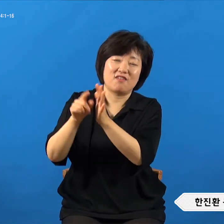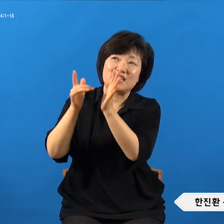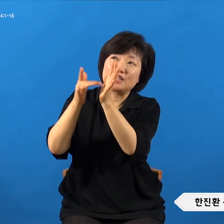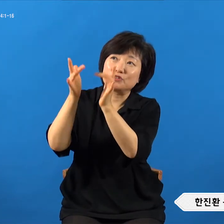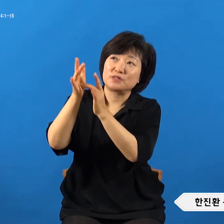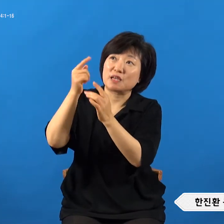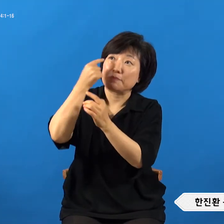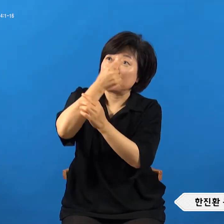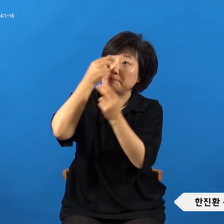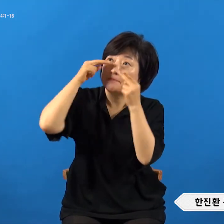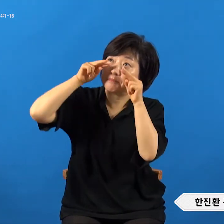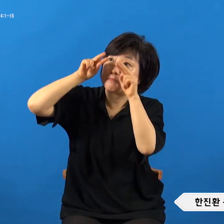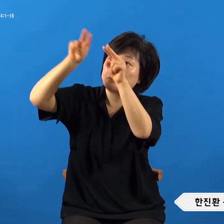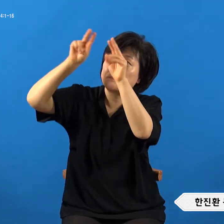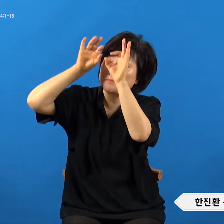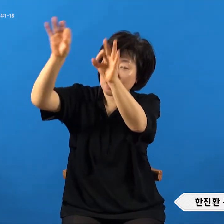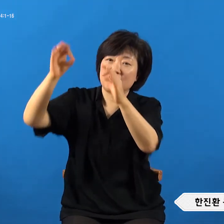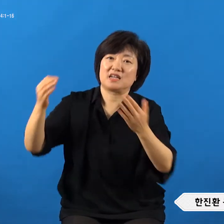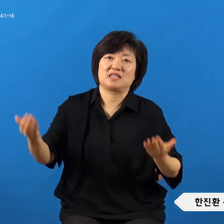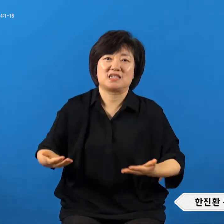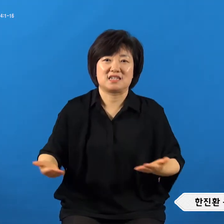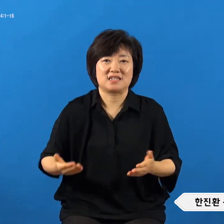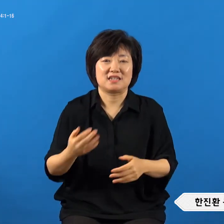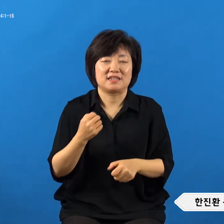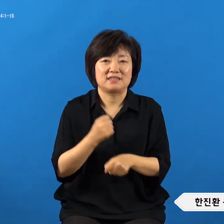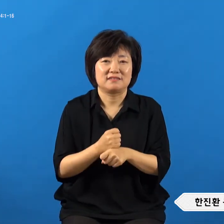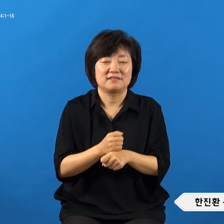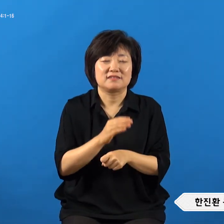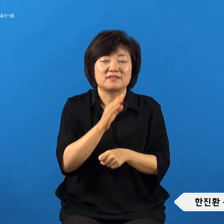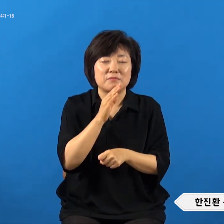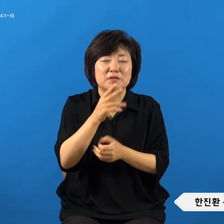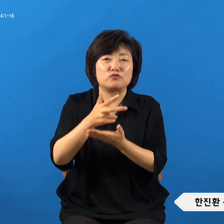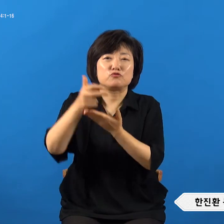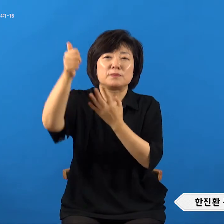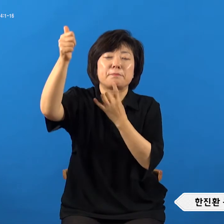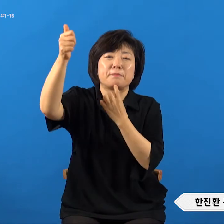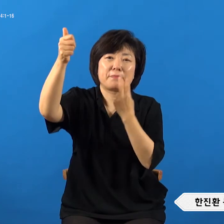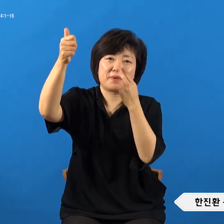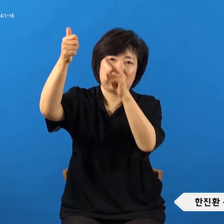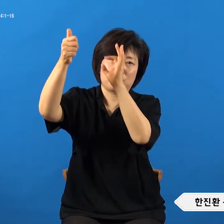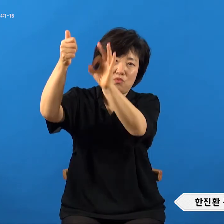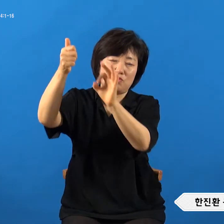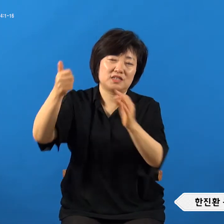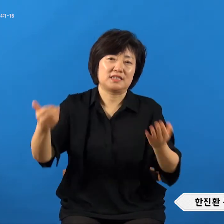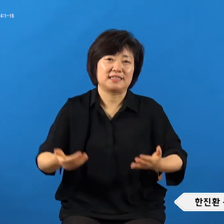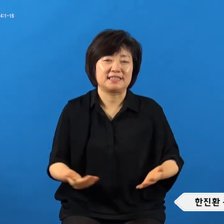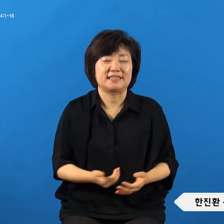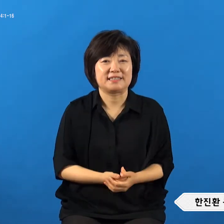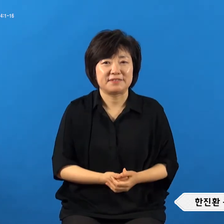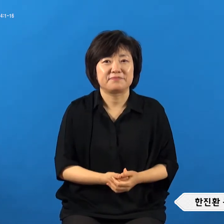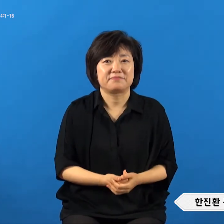예수님에게 시선을 고정시키고 일하는 것, 그것이 주님만 바라보고 일하는 것입니다.